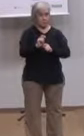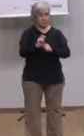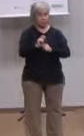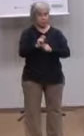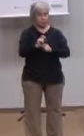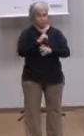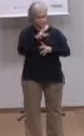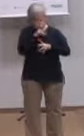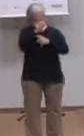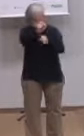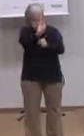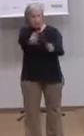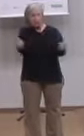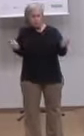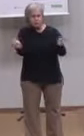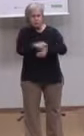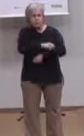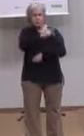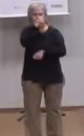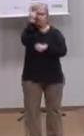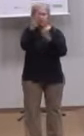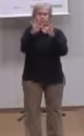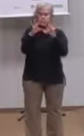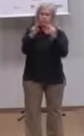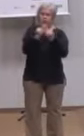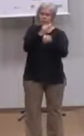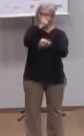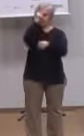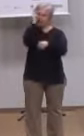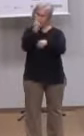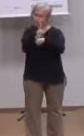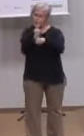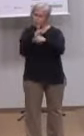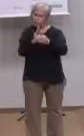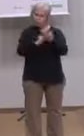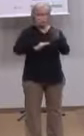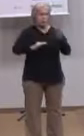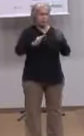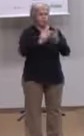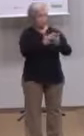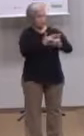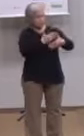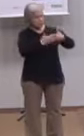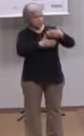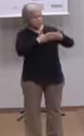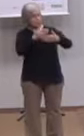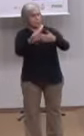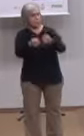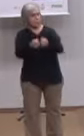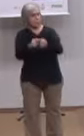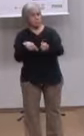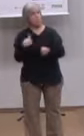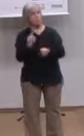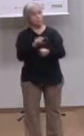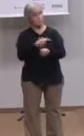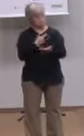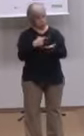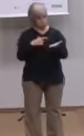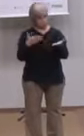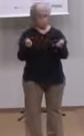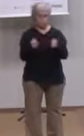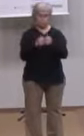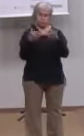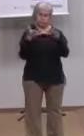seja. O familiar, o cuidador, todo mundo é um processo. E a gente está nesse processo, no meio